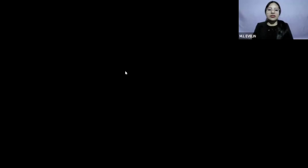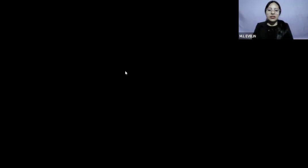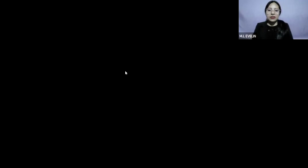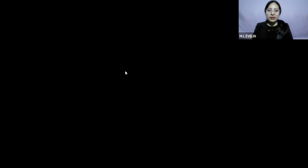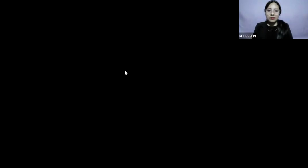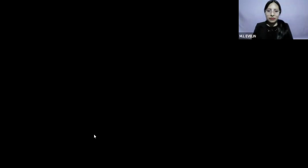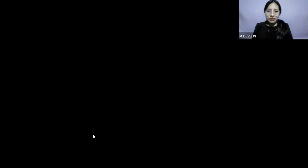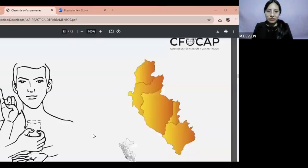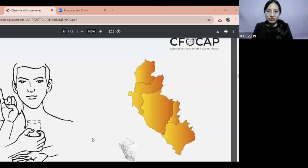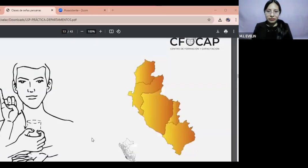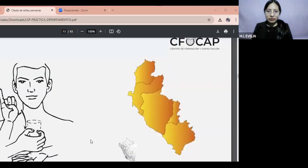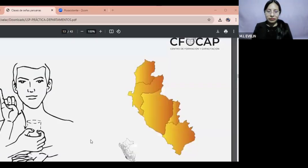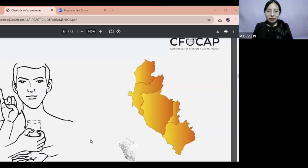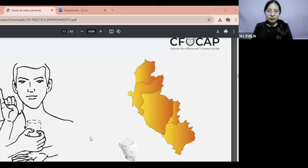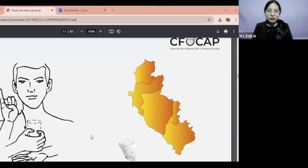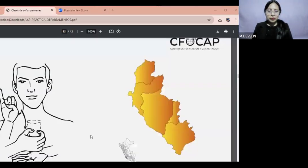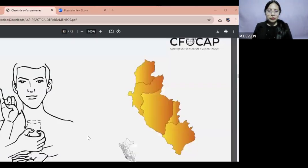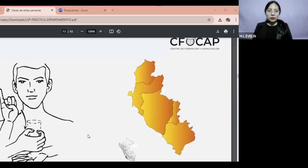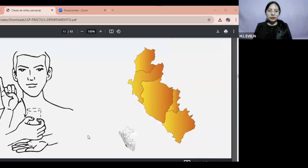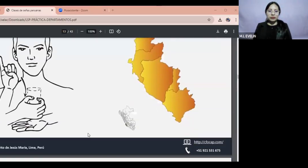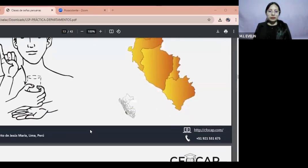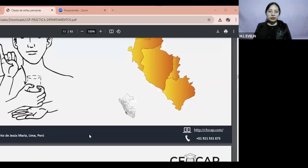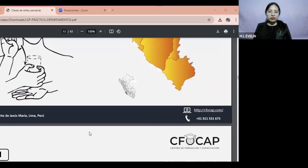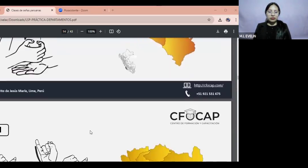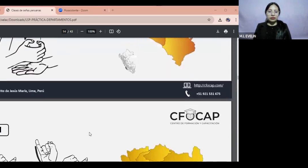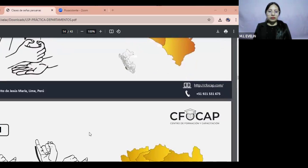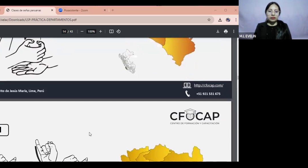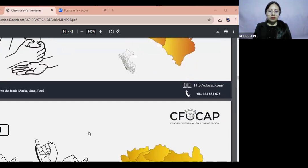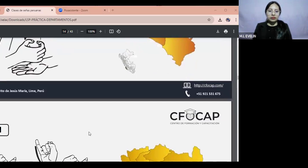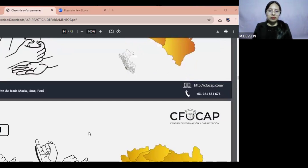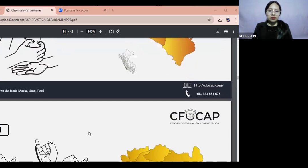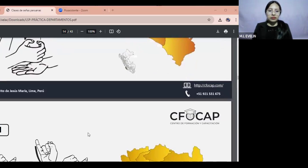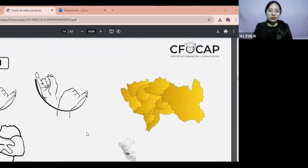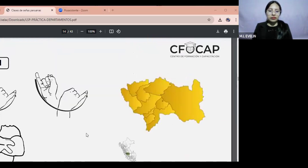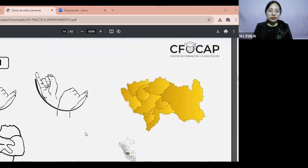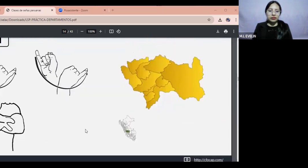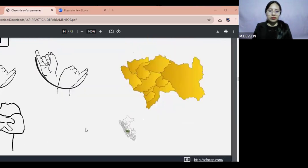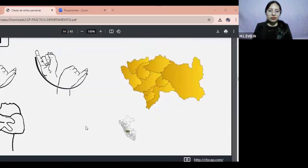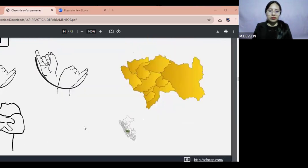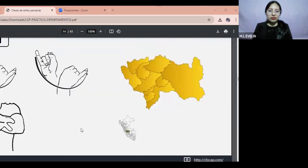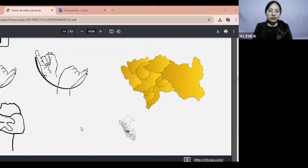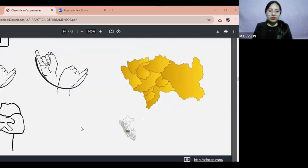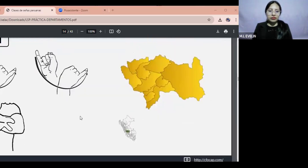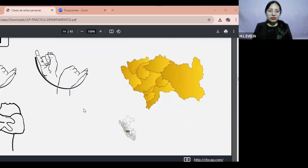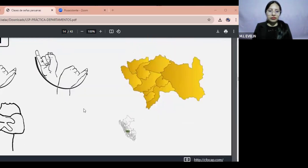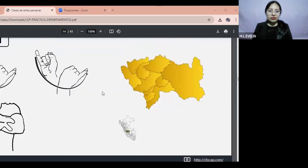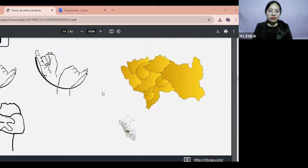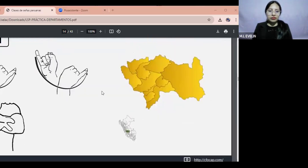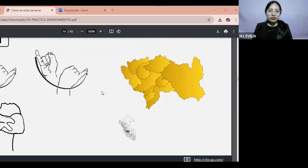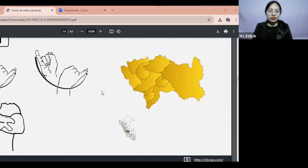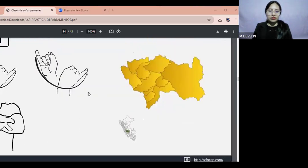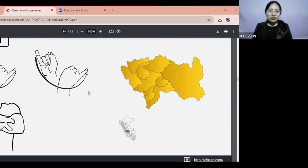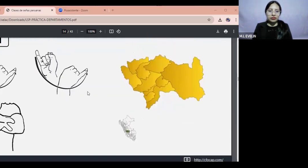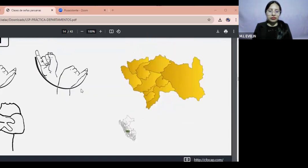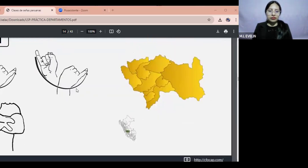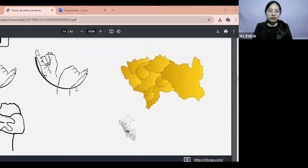departam es corto perdón el la denominación el nombre muy bien Ahora